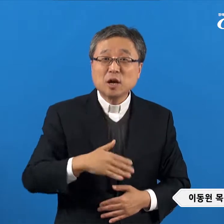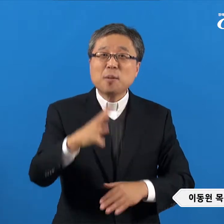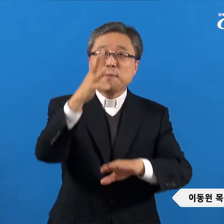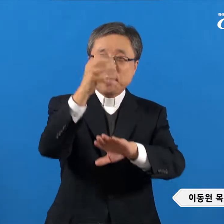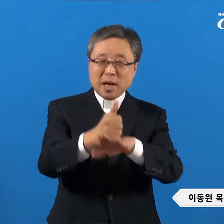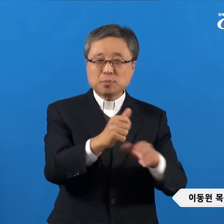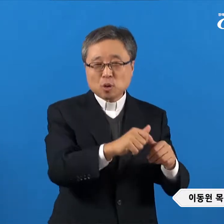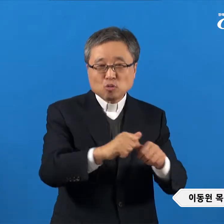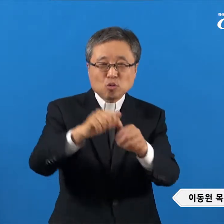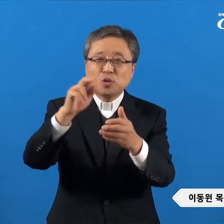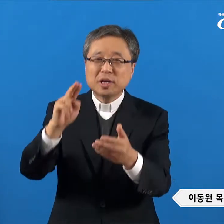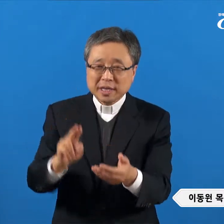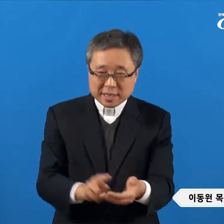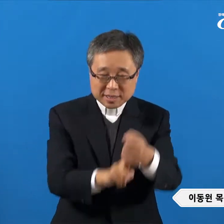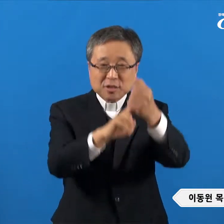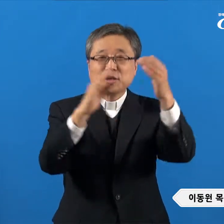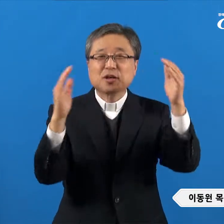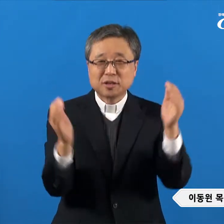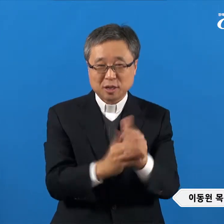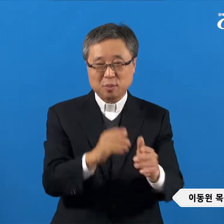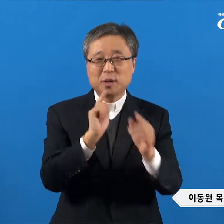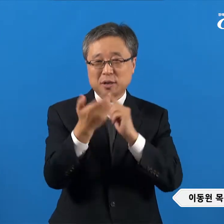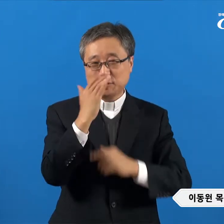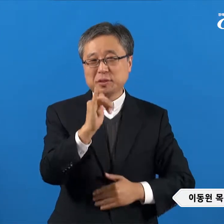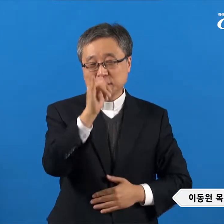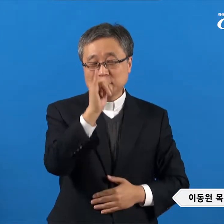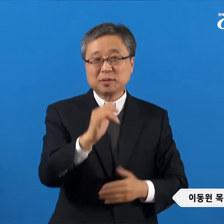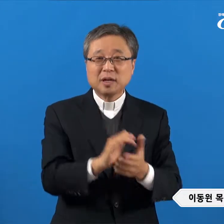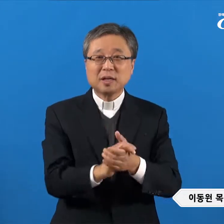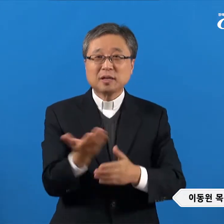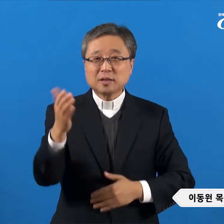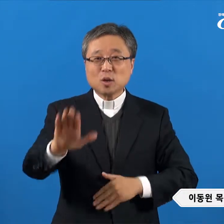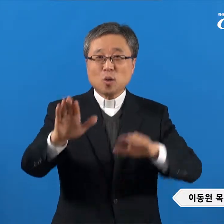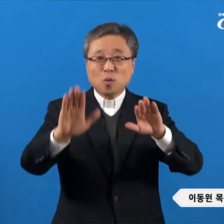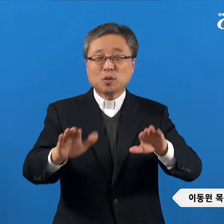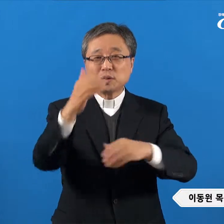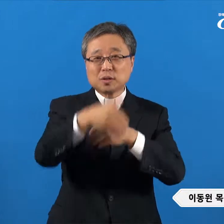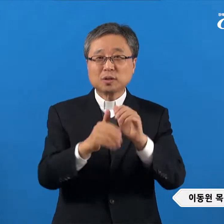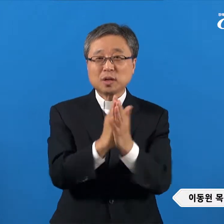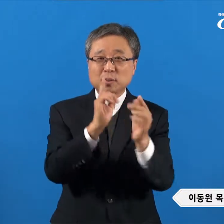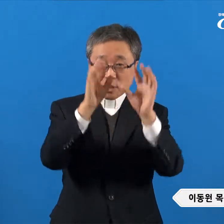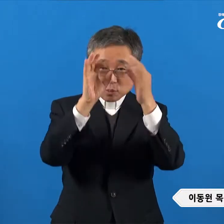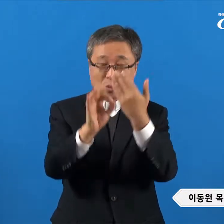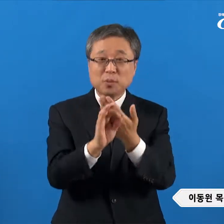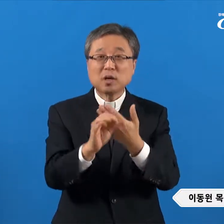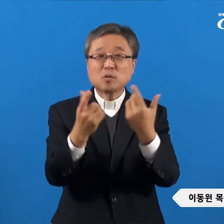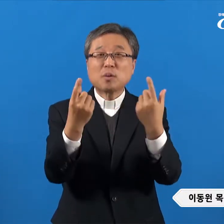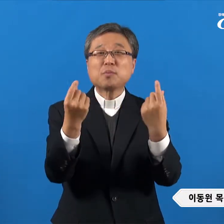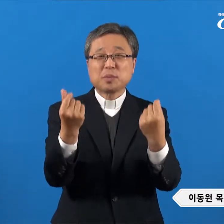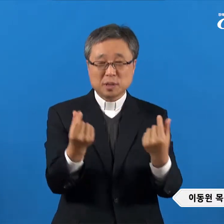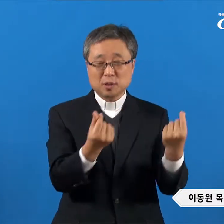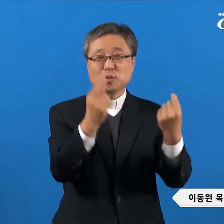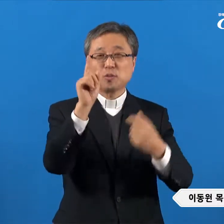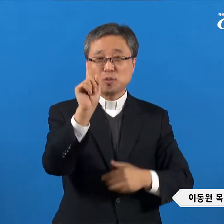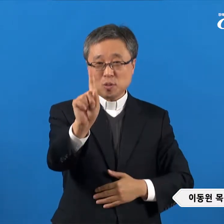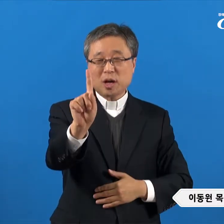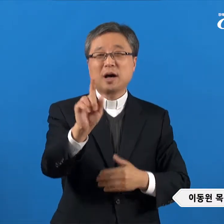구원의 기적이었다라고 말할 수가 있겠죠. 그런데 오늘 성경 본문에도 그와 유사한 또 한 번